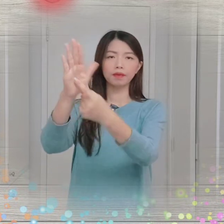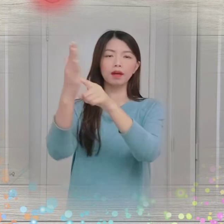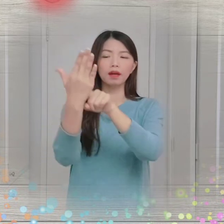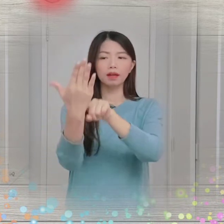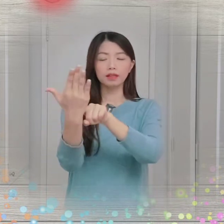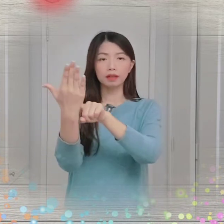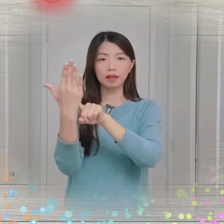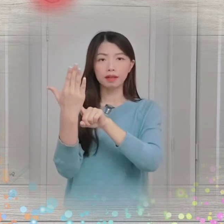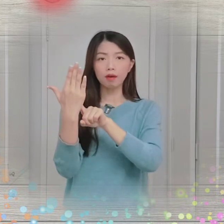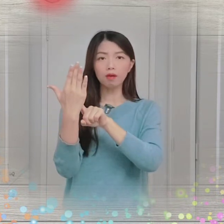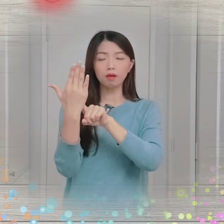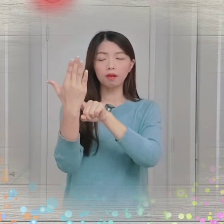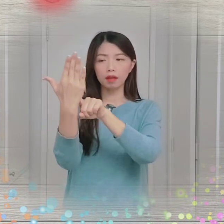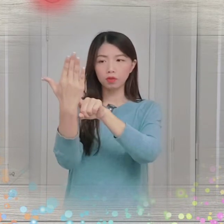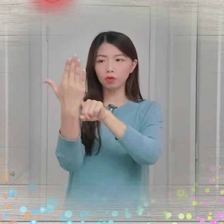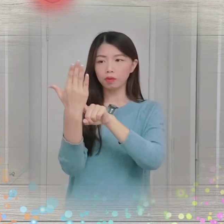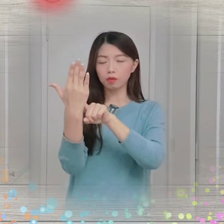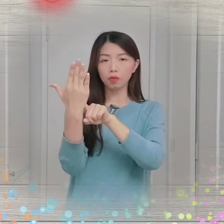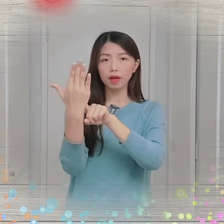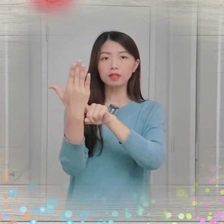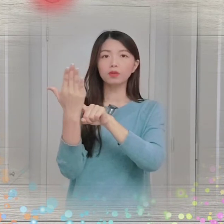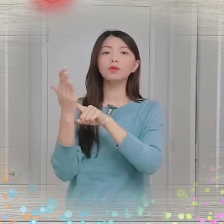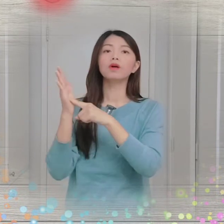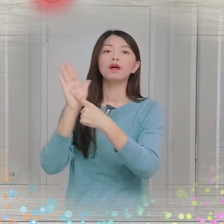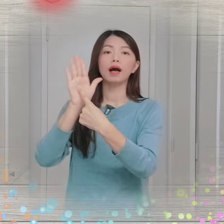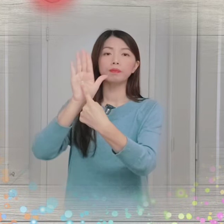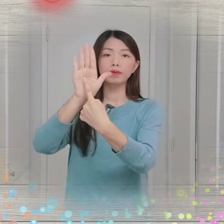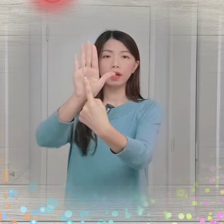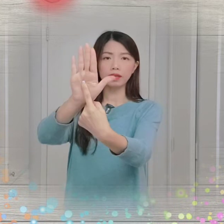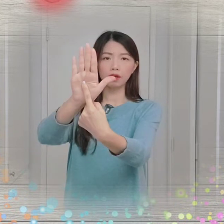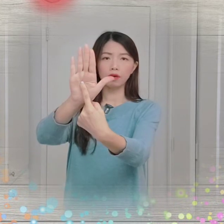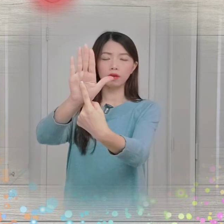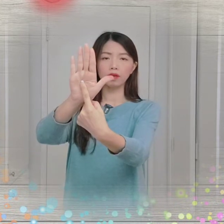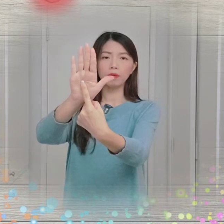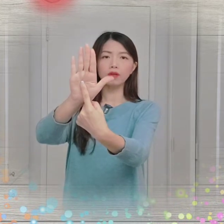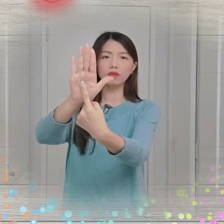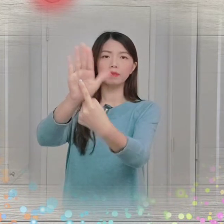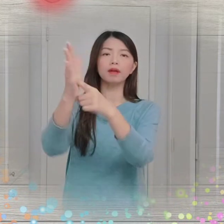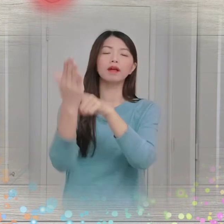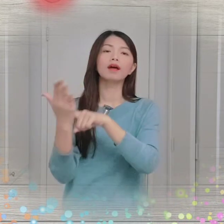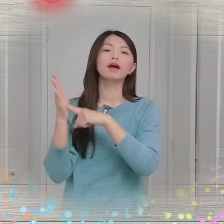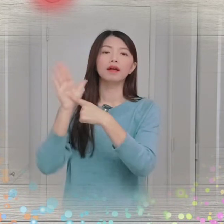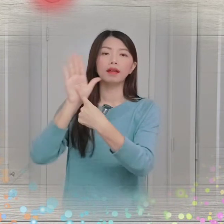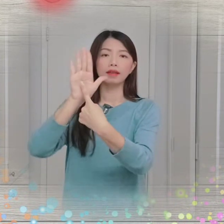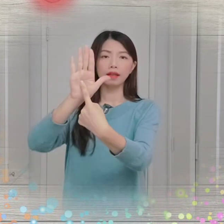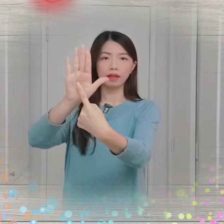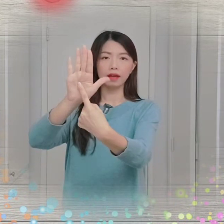이 상태에서 내 쪽으로 먼저 보게 하시고 앞을 향해서 이렇게 표현해 주시면